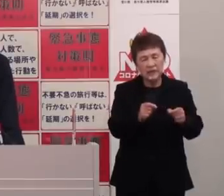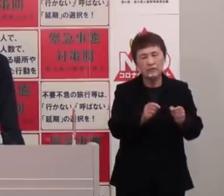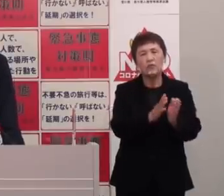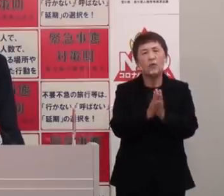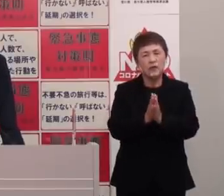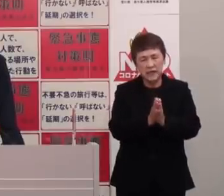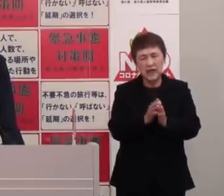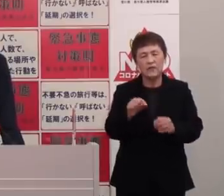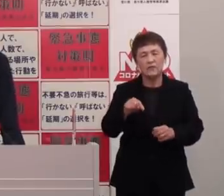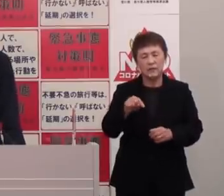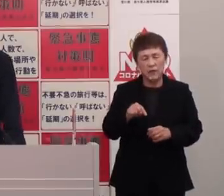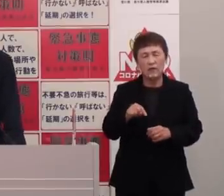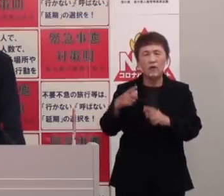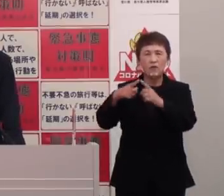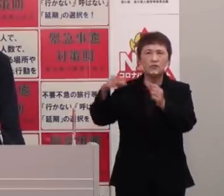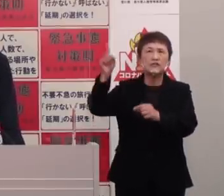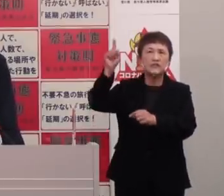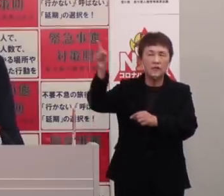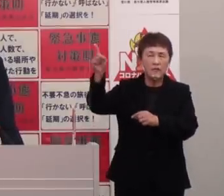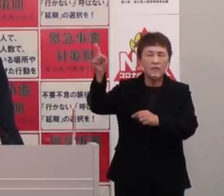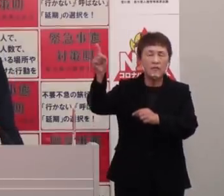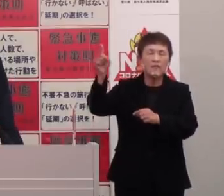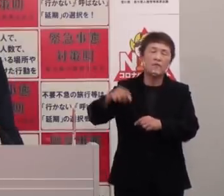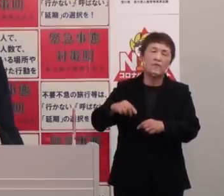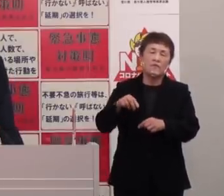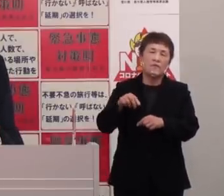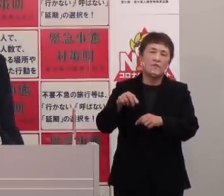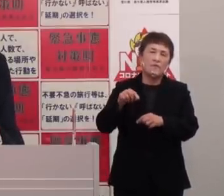国の定める措置に切り替わっていって、